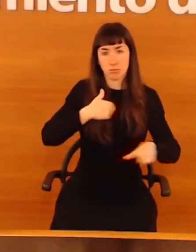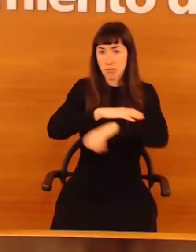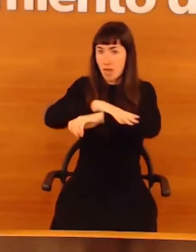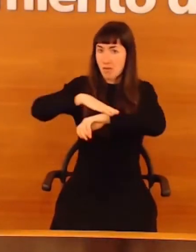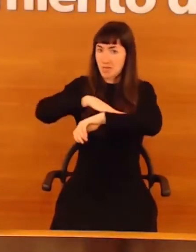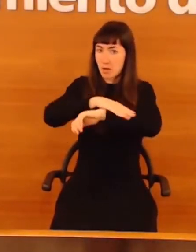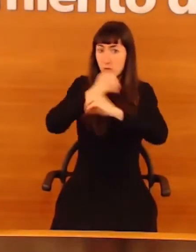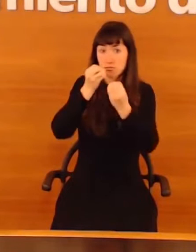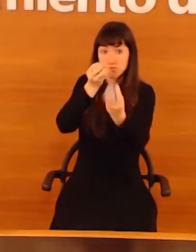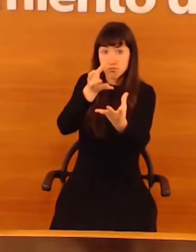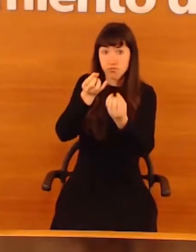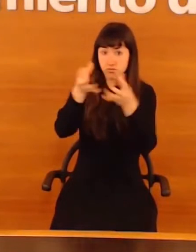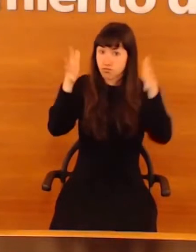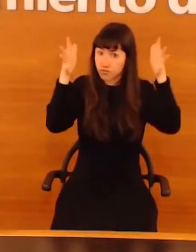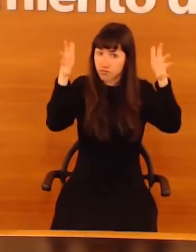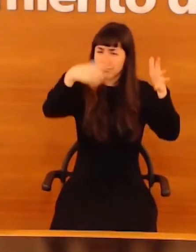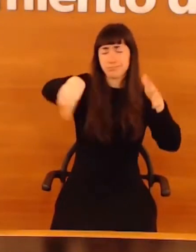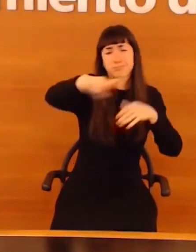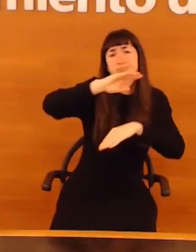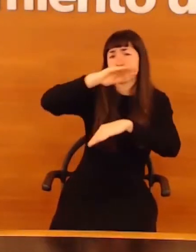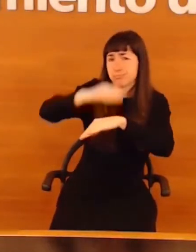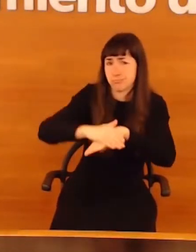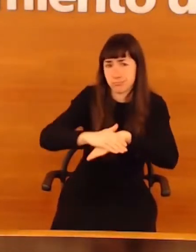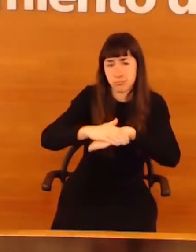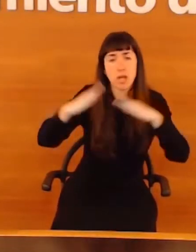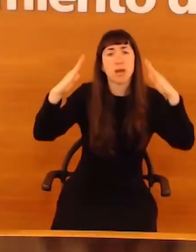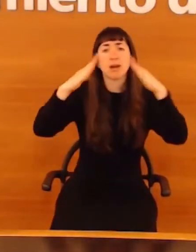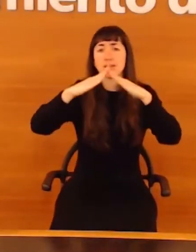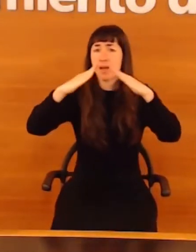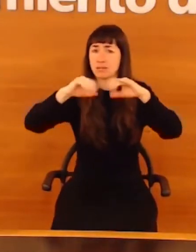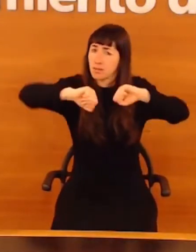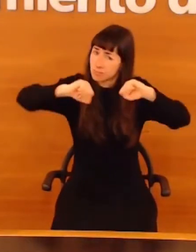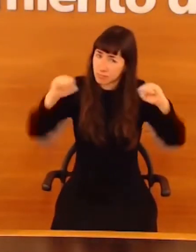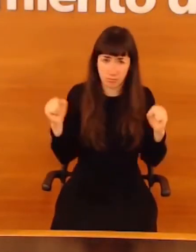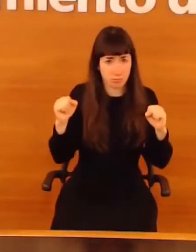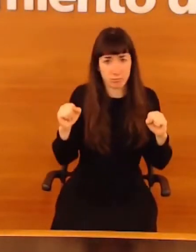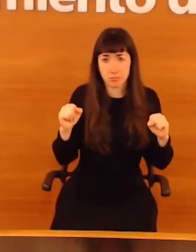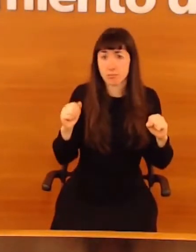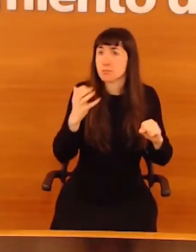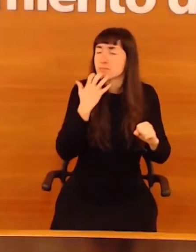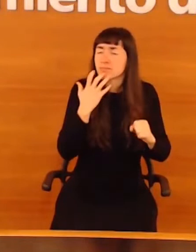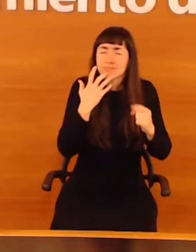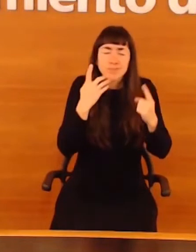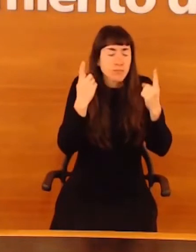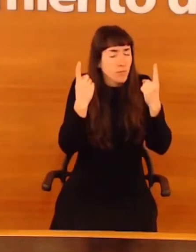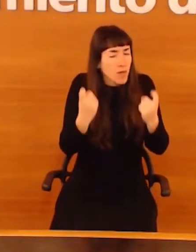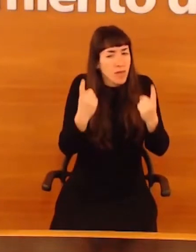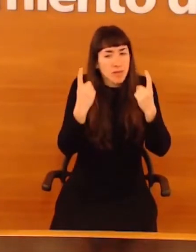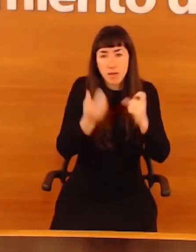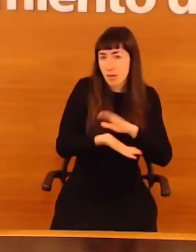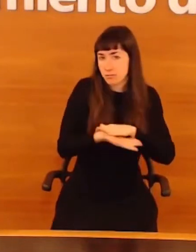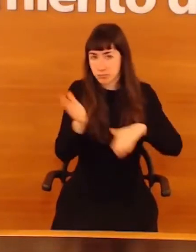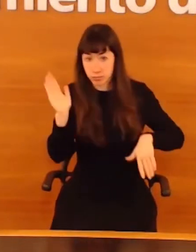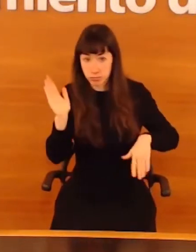diferentes administraciones para que se queden en casa y solo, en caso imprescindible, salgan a la calle y